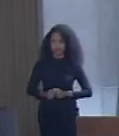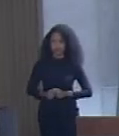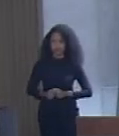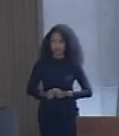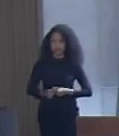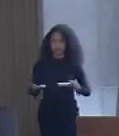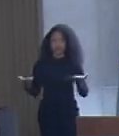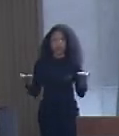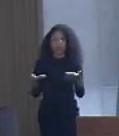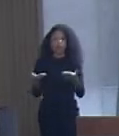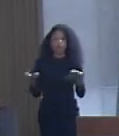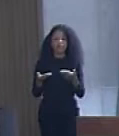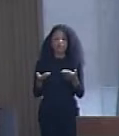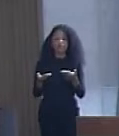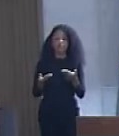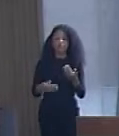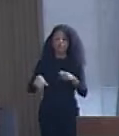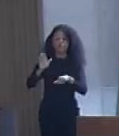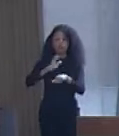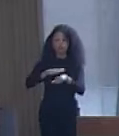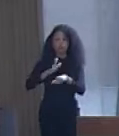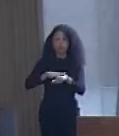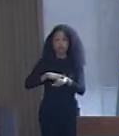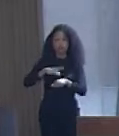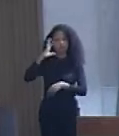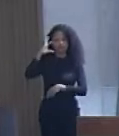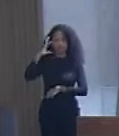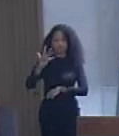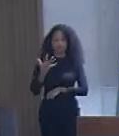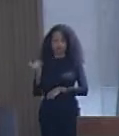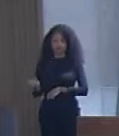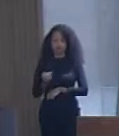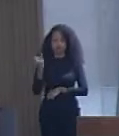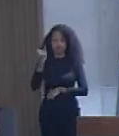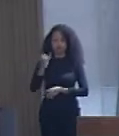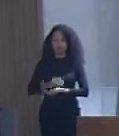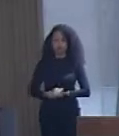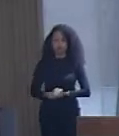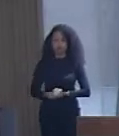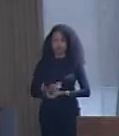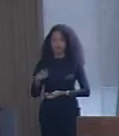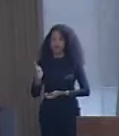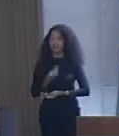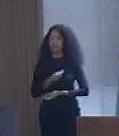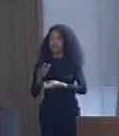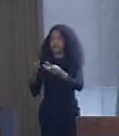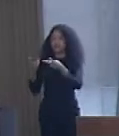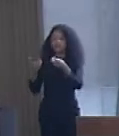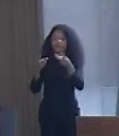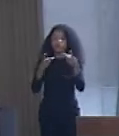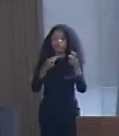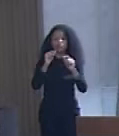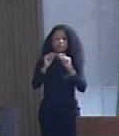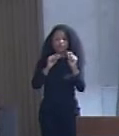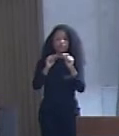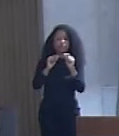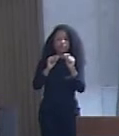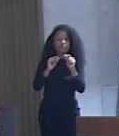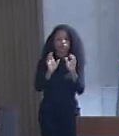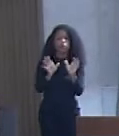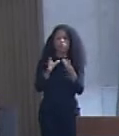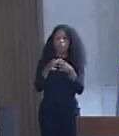E agora é um momento muito decisivo, Doriel. A gente está vendo o quanto poucos de